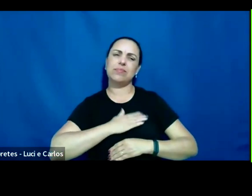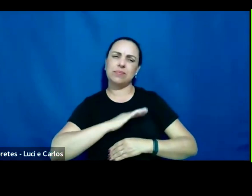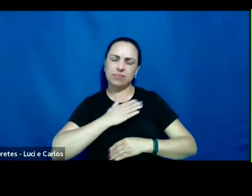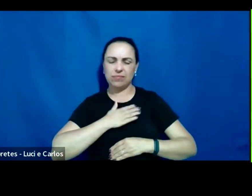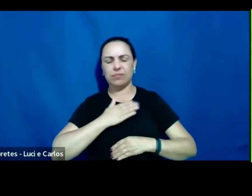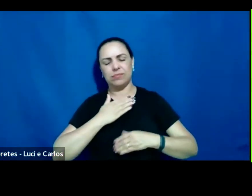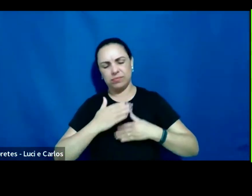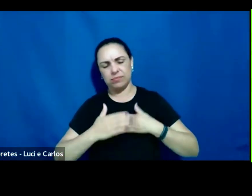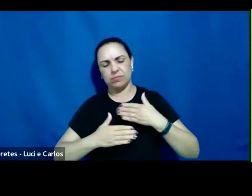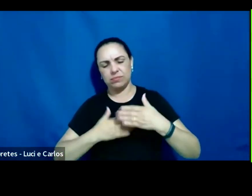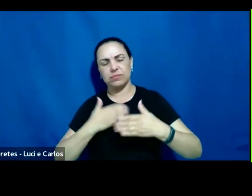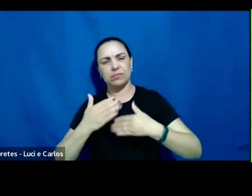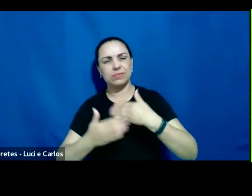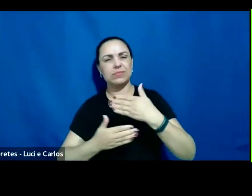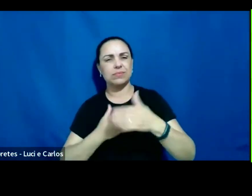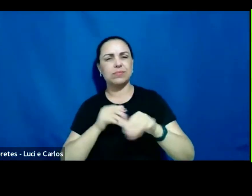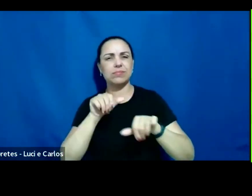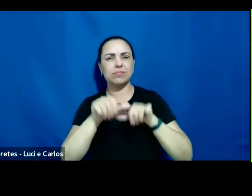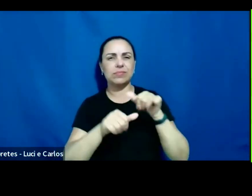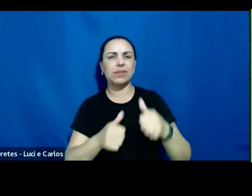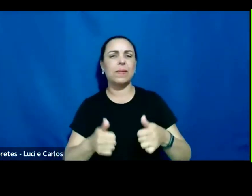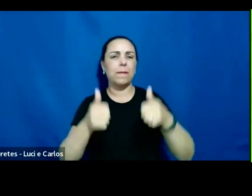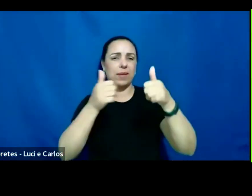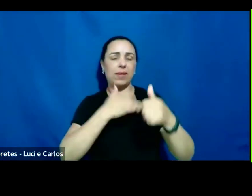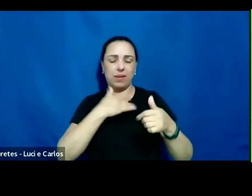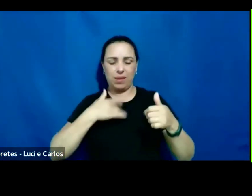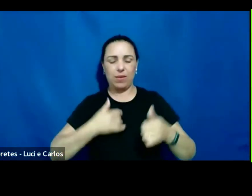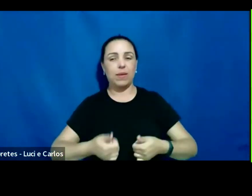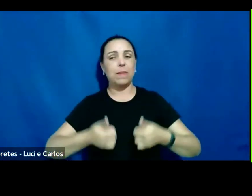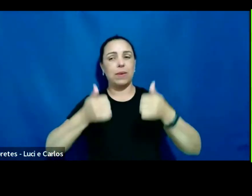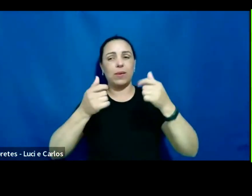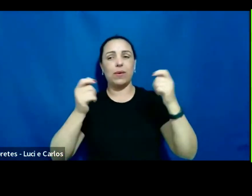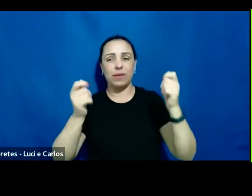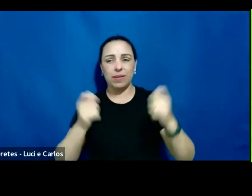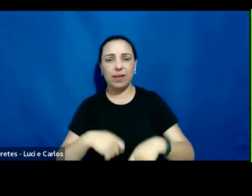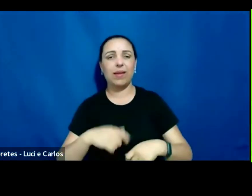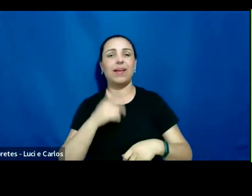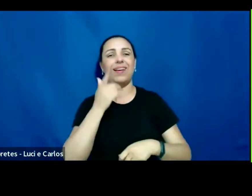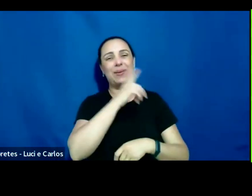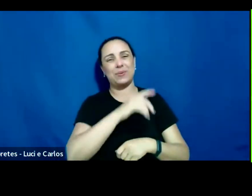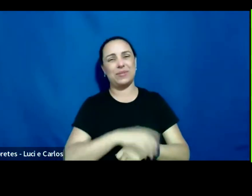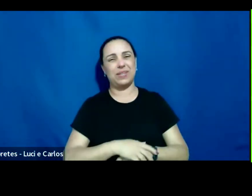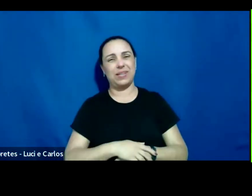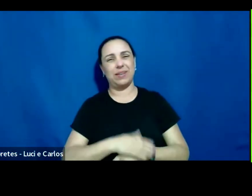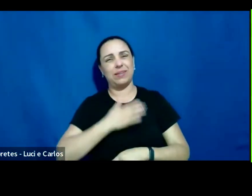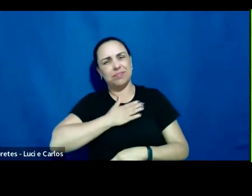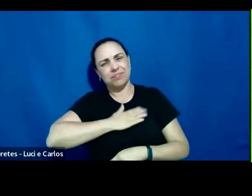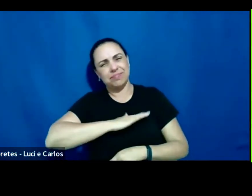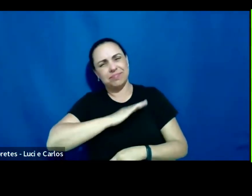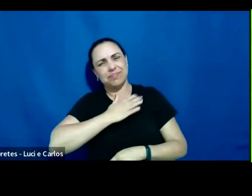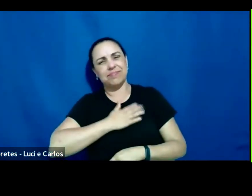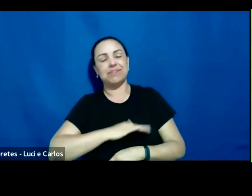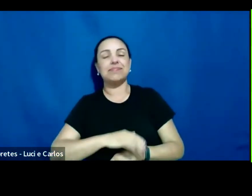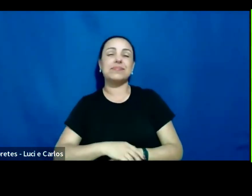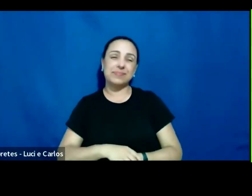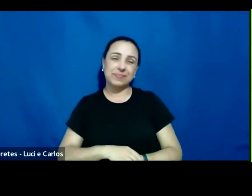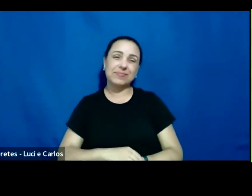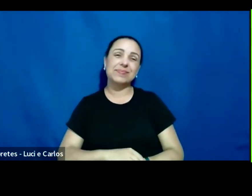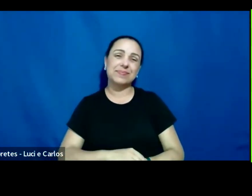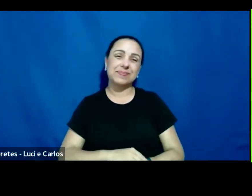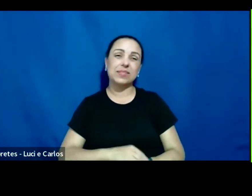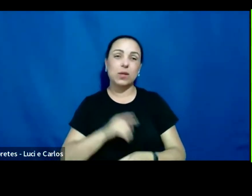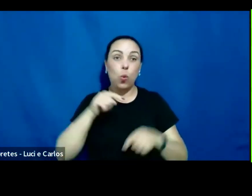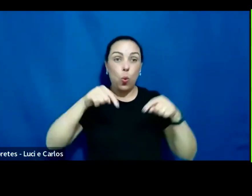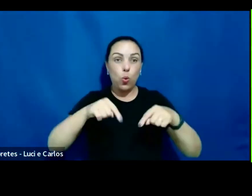maratona. A saúde, ela vai a cavalo, mas volta a pé. Você tá achando que você vai conquistar a sua saúde só porque eu tô te dando uma aula aqui